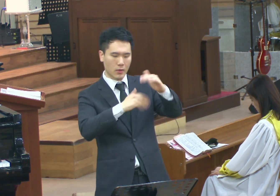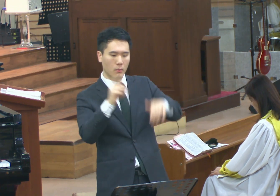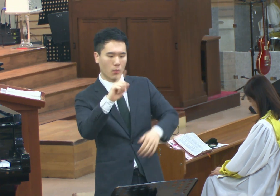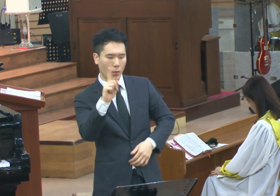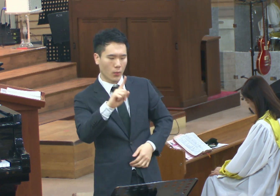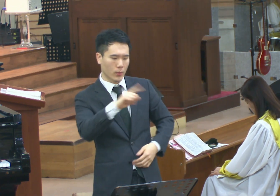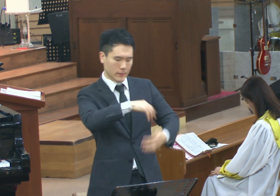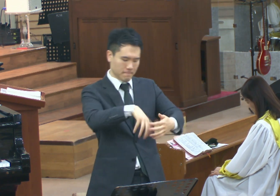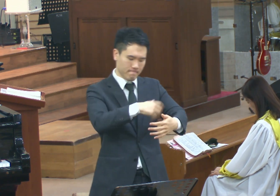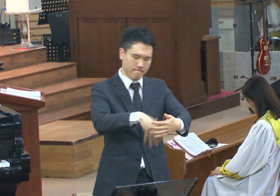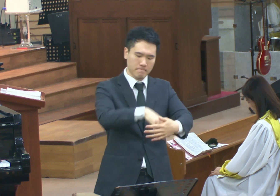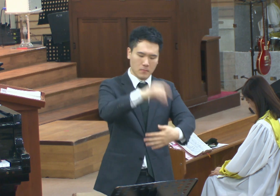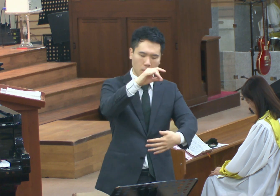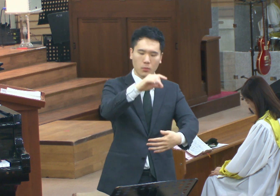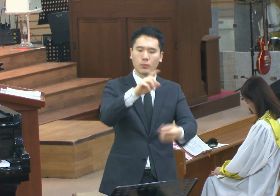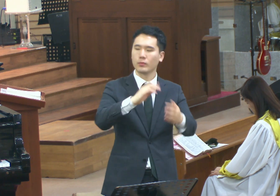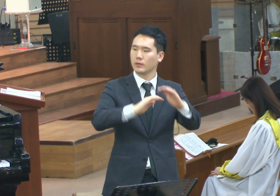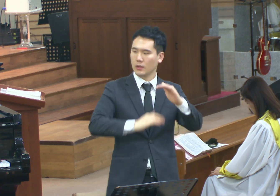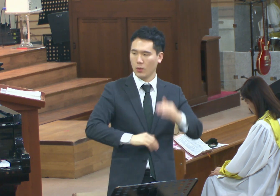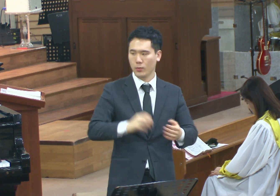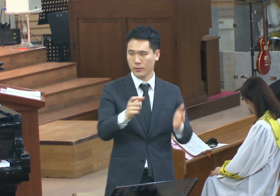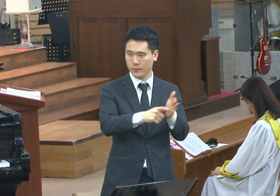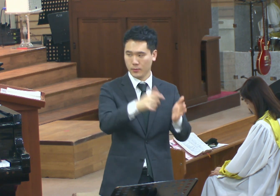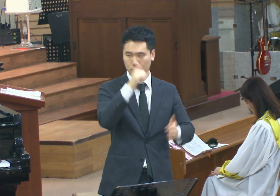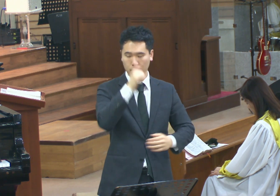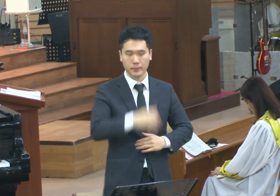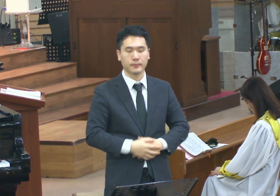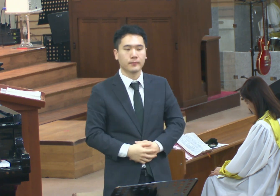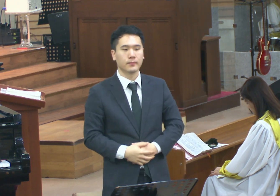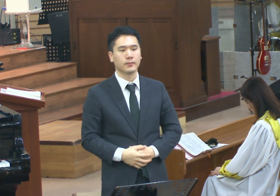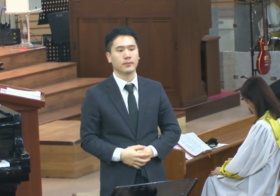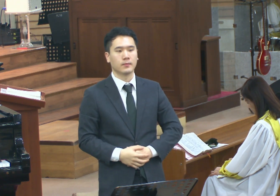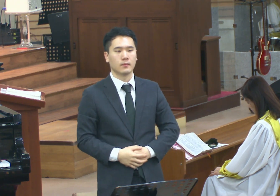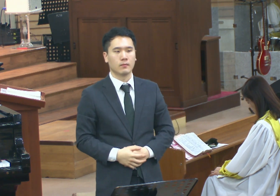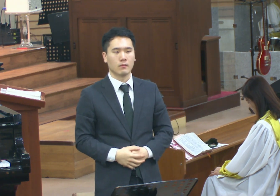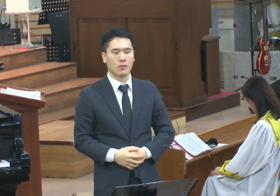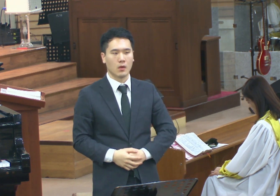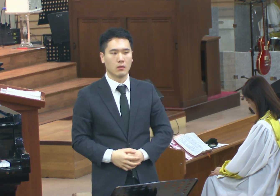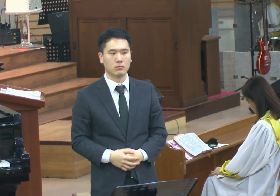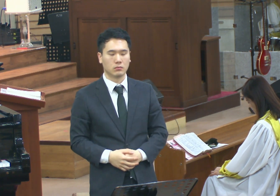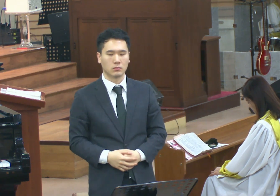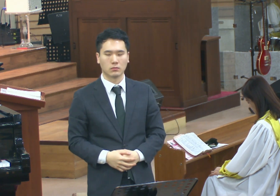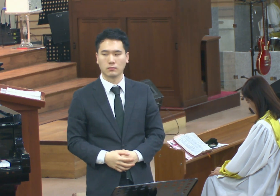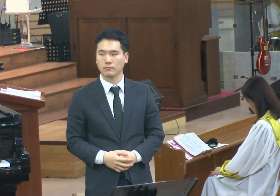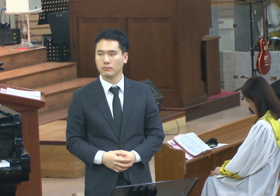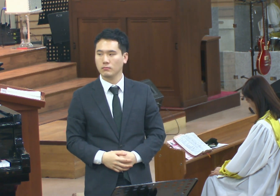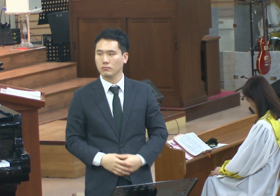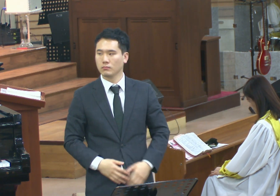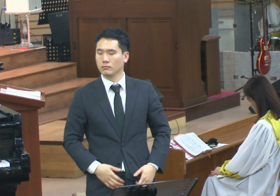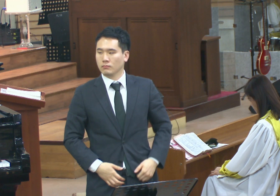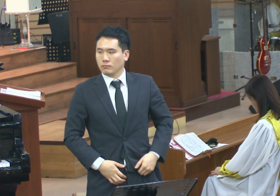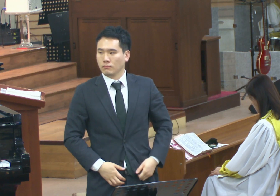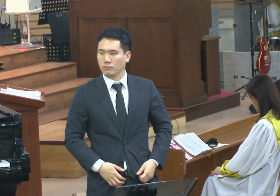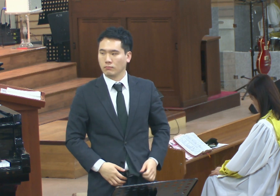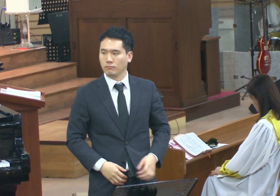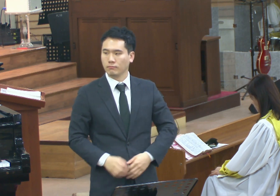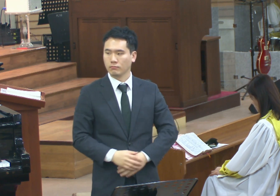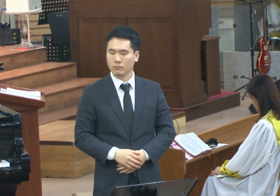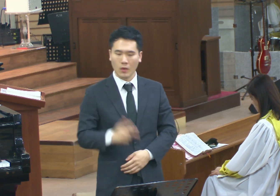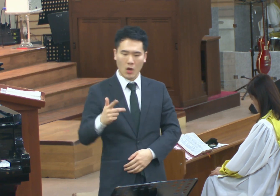사실 더 위대한 일이 많았거든요. 그런 얘기 안 해요. 다 지난 거예요. 그러니까 여호수아의 인격이